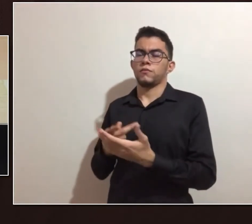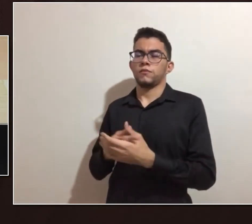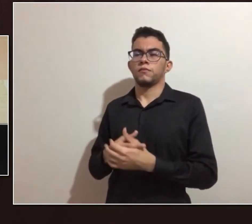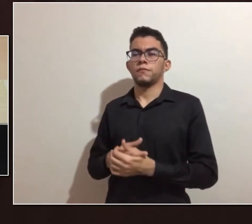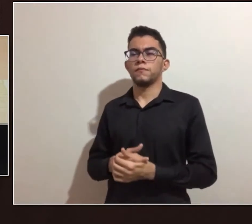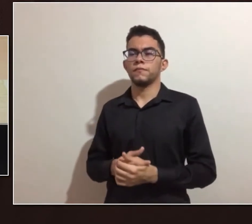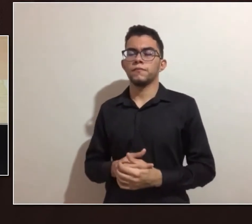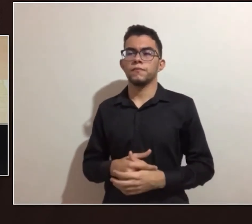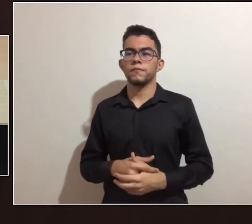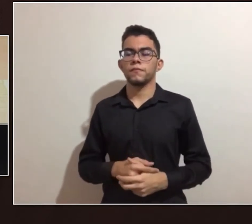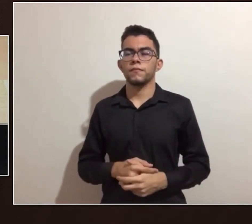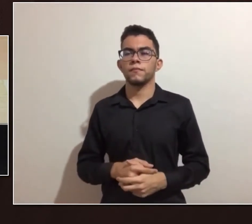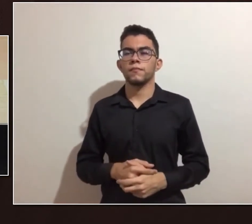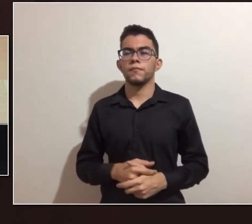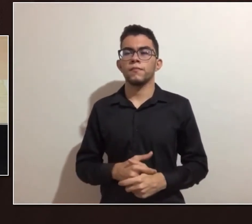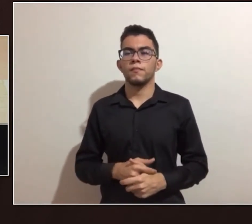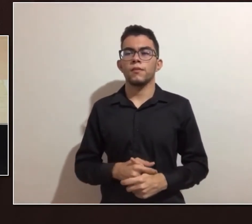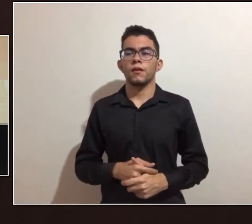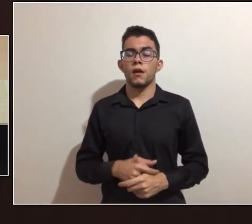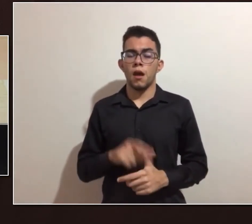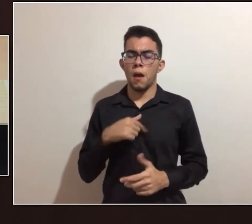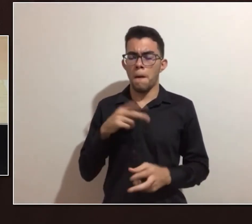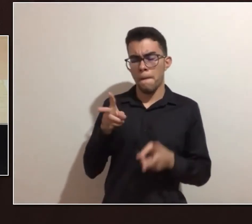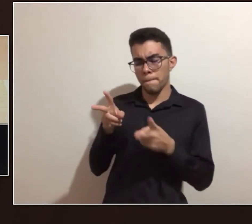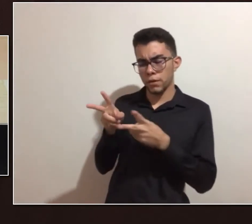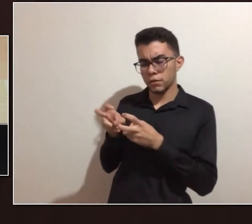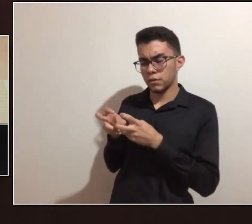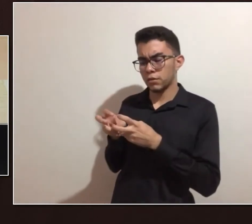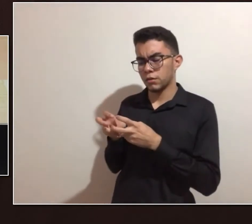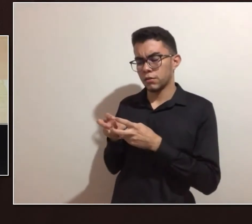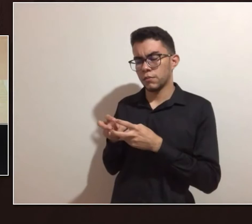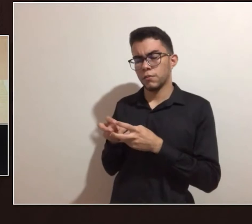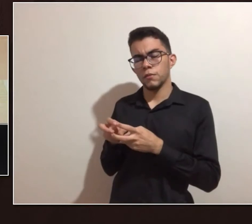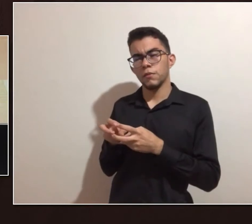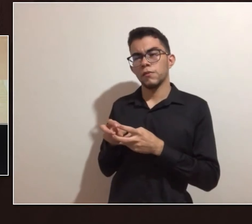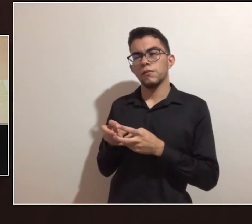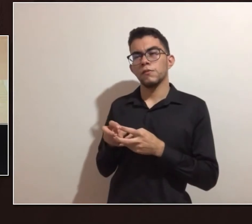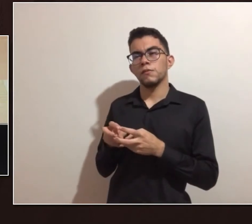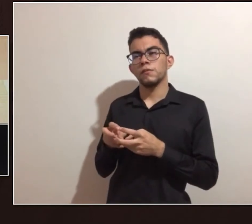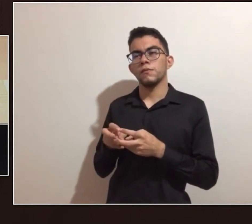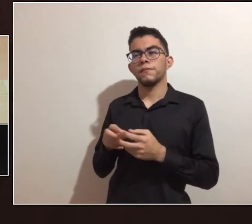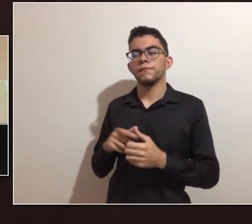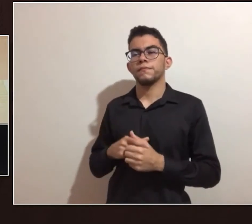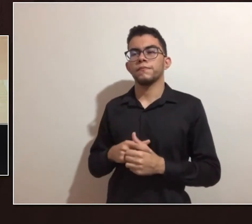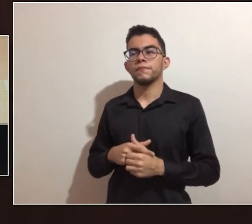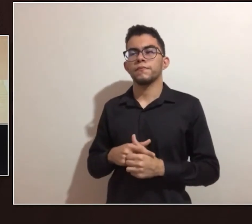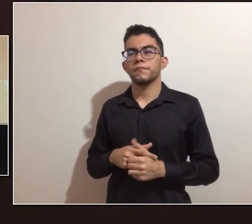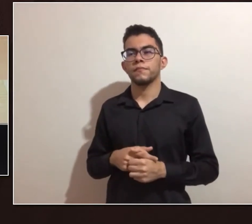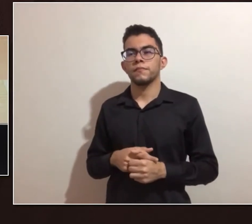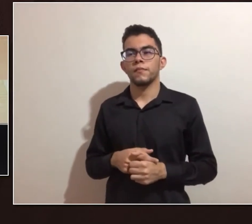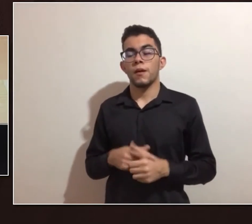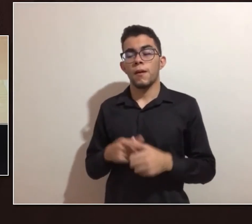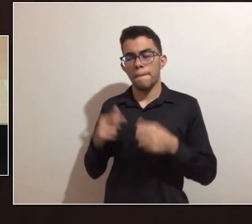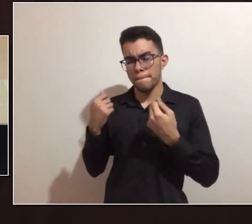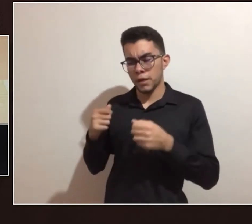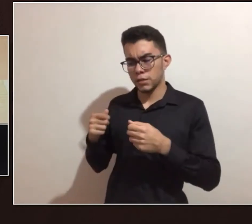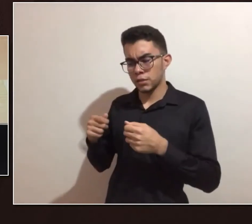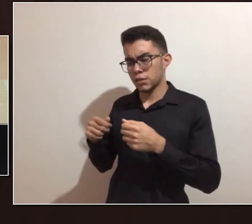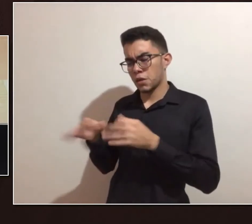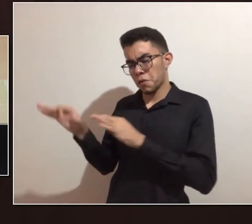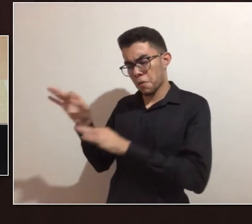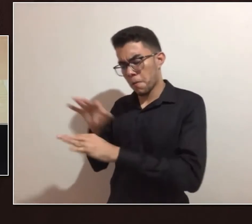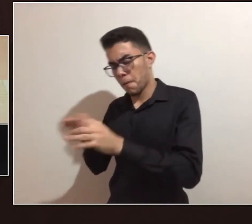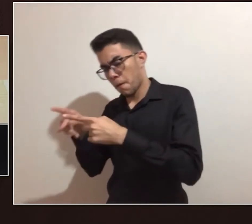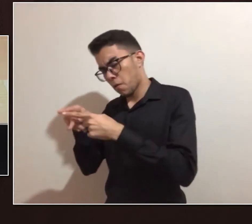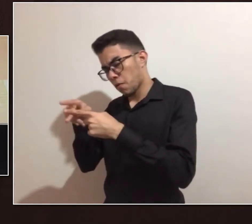obstante, parece a mim, diz ele, que pode ser contida e corrigida. É certo que os templos,